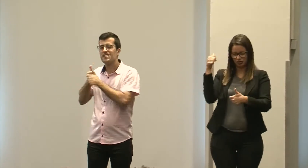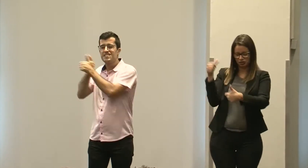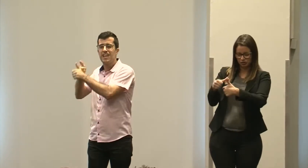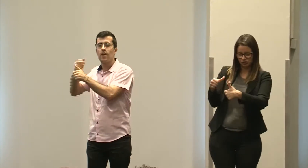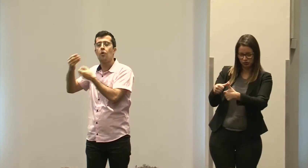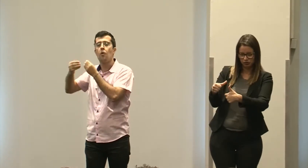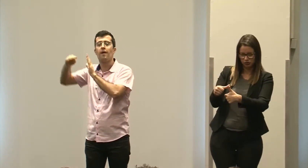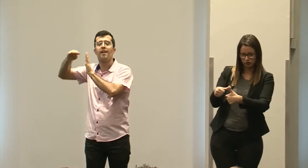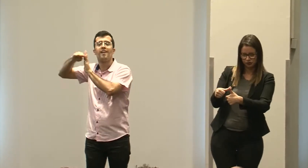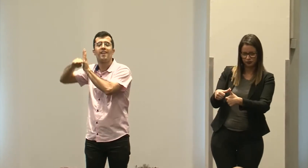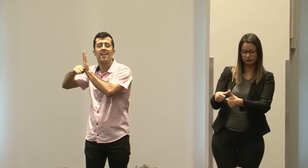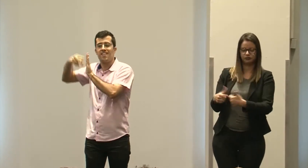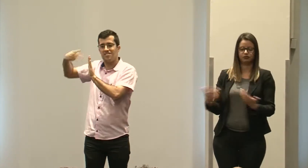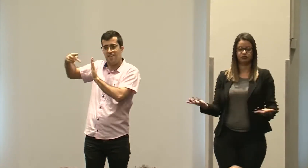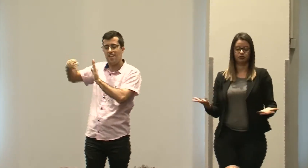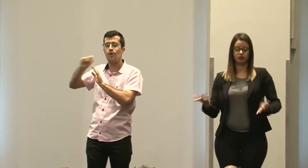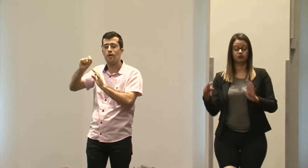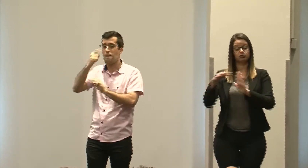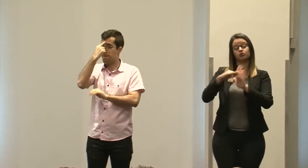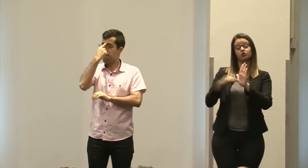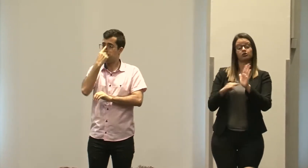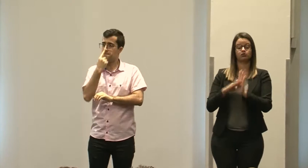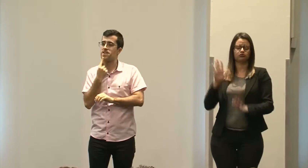eu me utilizei da teoria de Batson